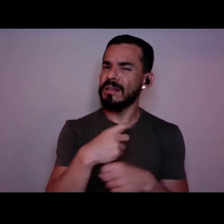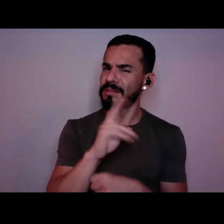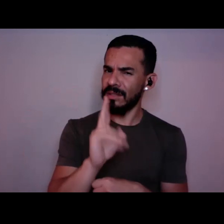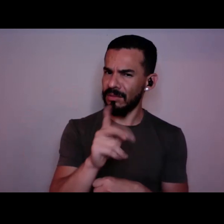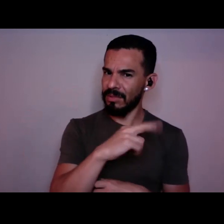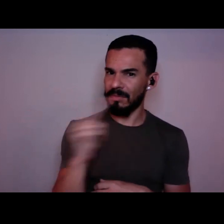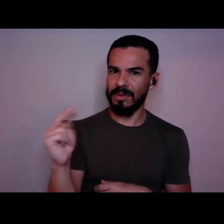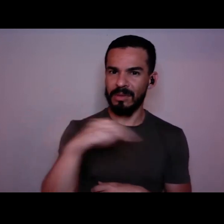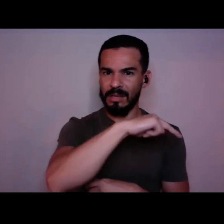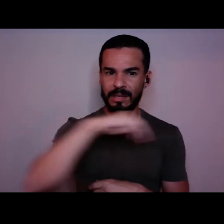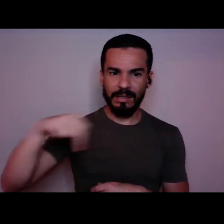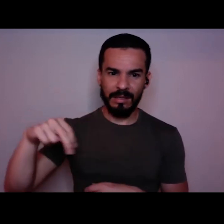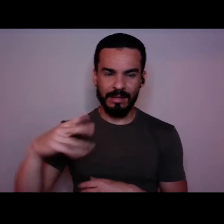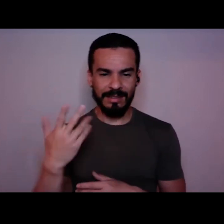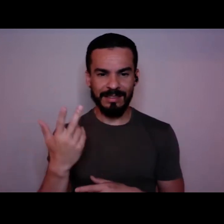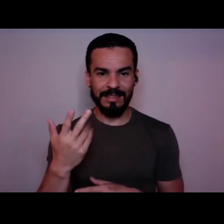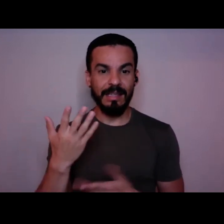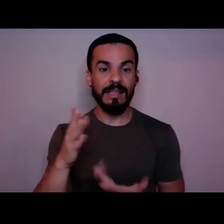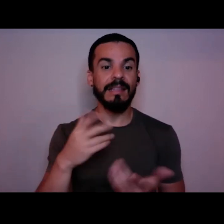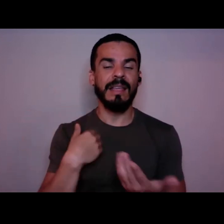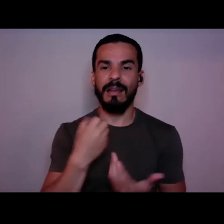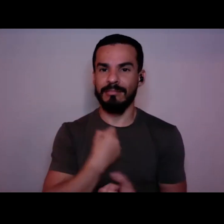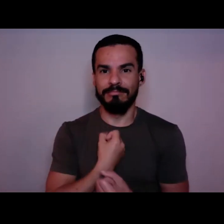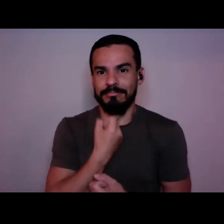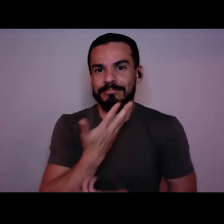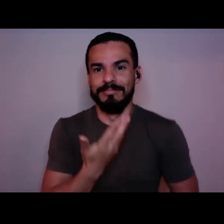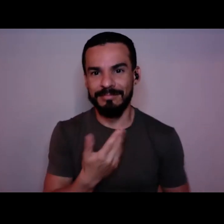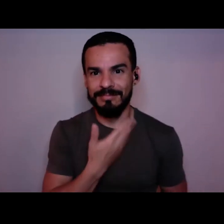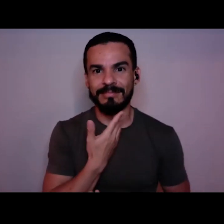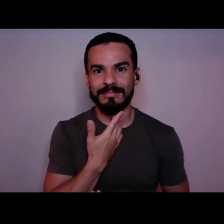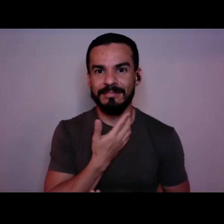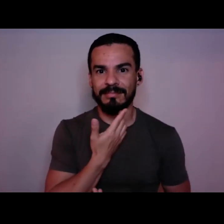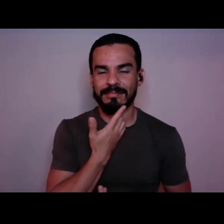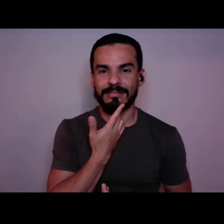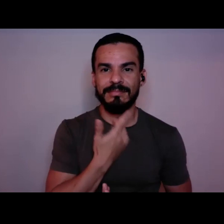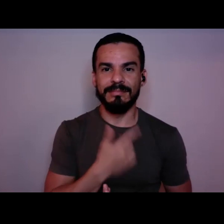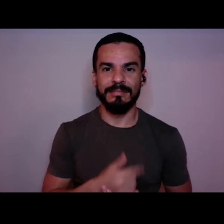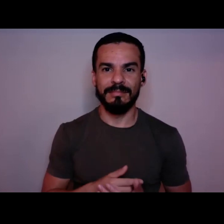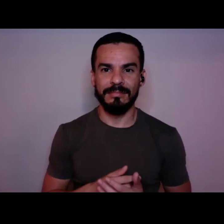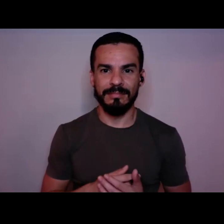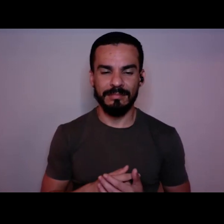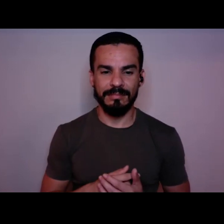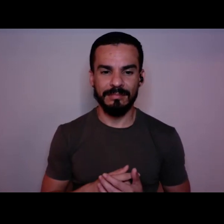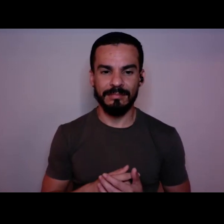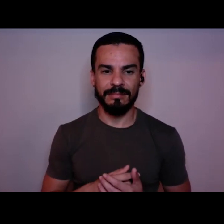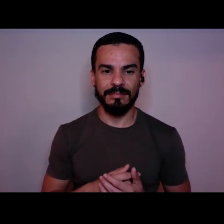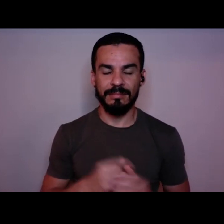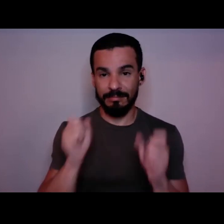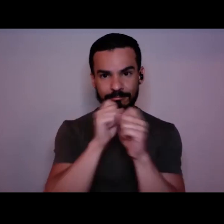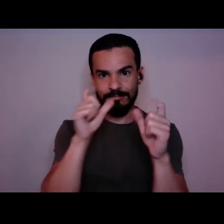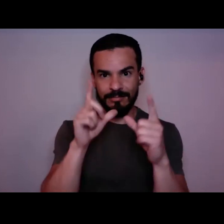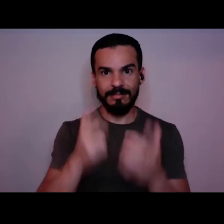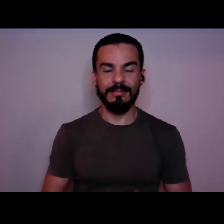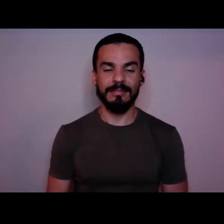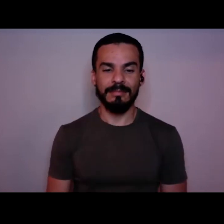caminan cuando hablan Entonces ya se confiesan verdad este es es increíble ahora